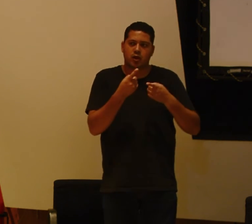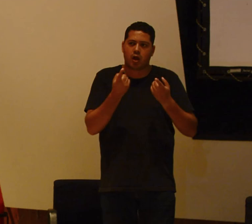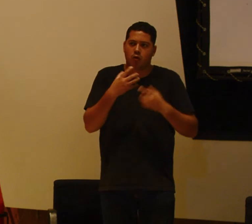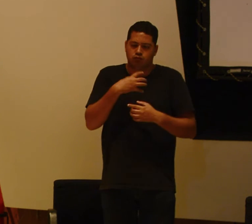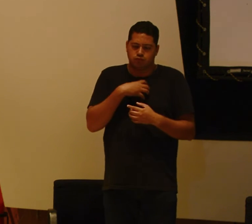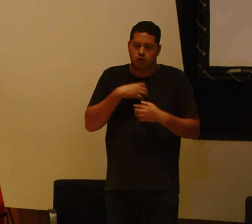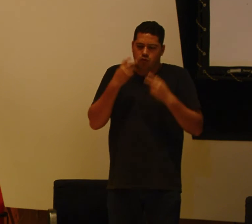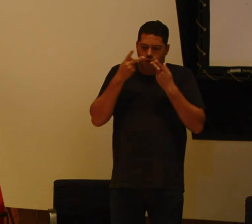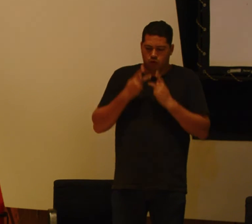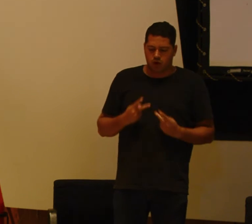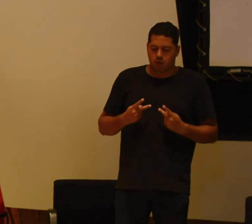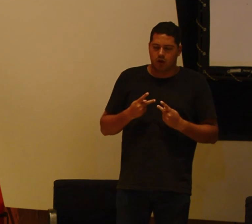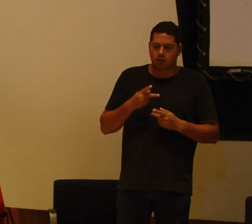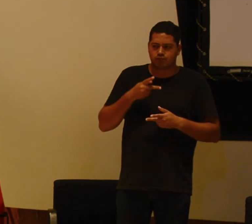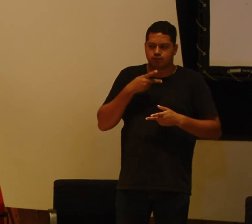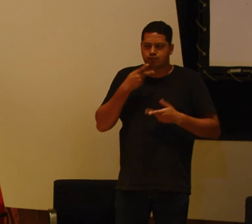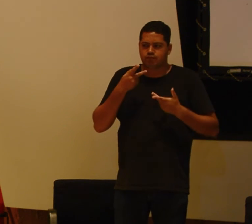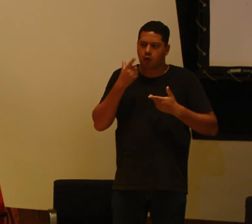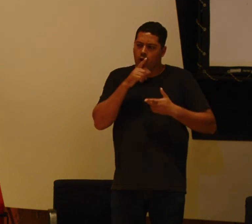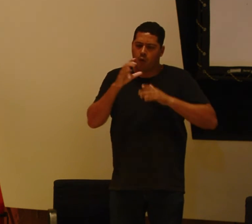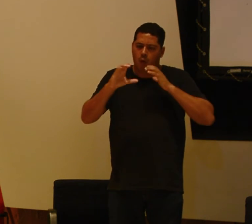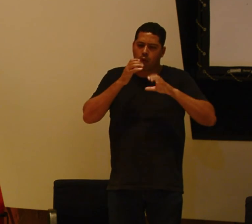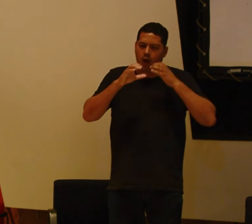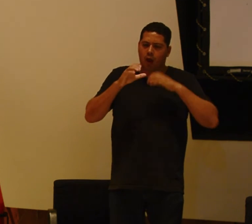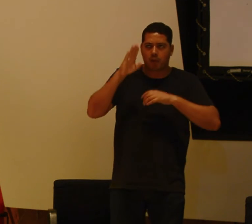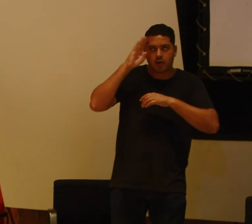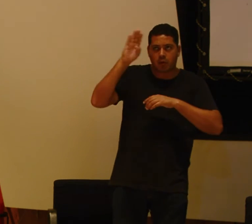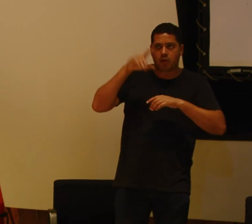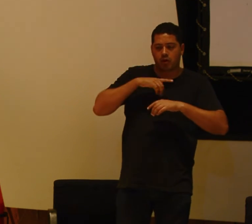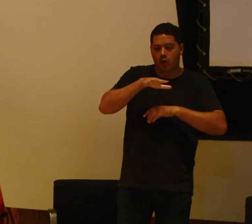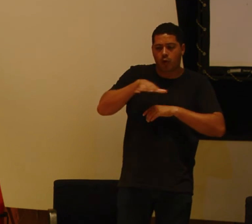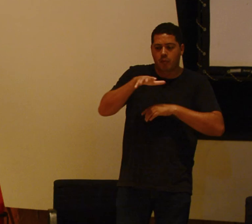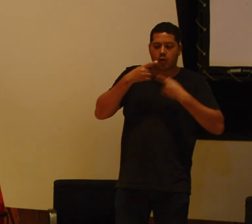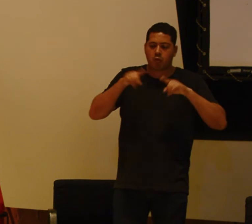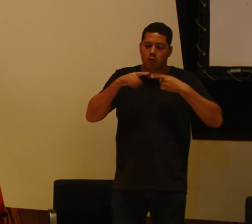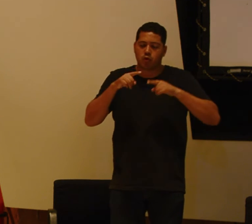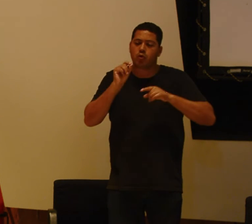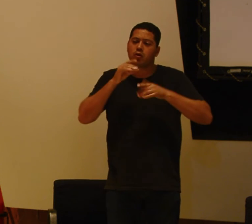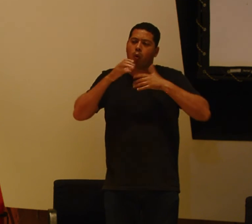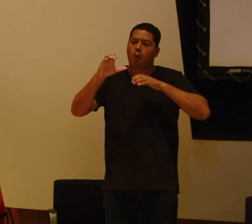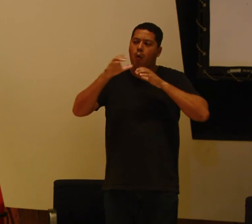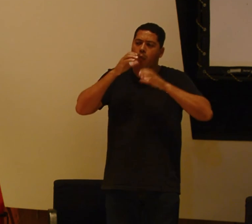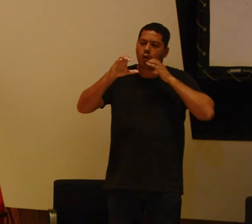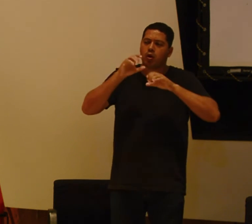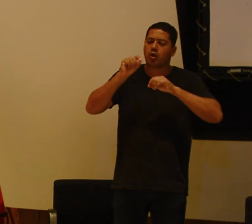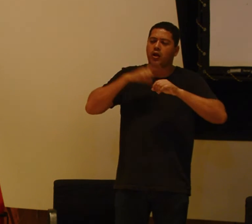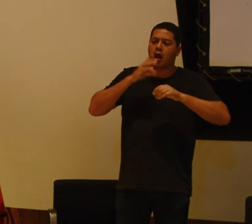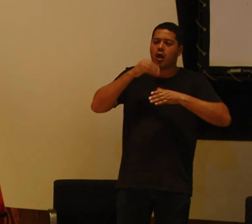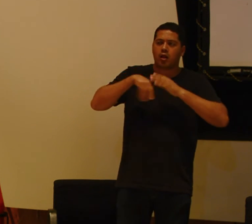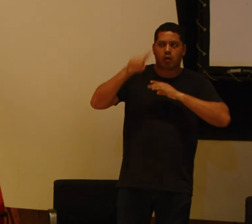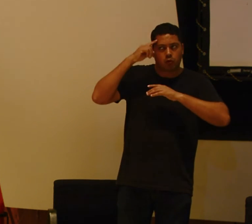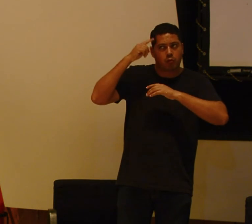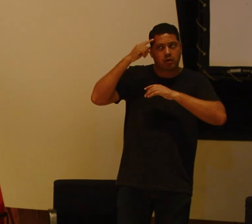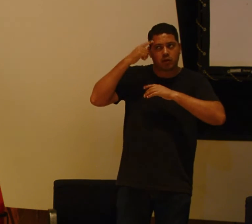se comunicar, principalmente quando a gente está aqui, né, no ambiente musical. E o que se comunica é o que está no pensamento. Quando a gente apresenta